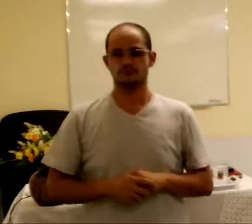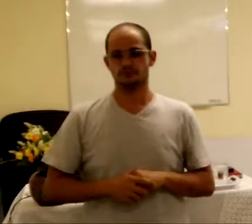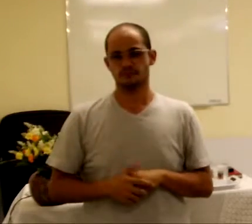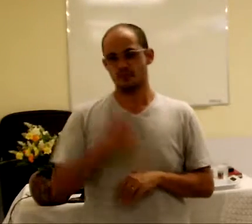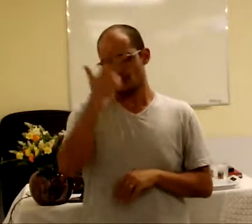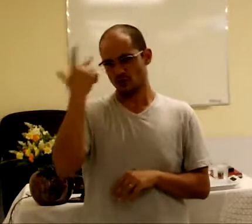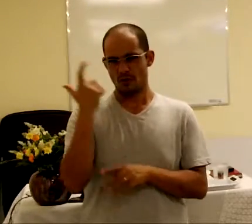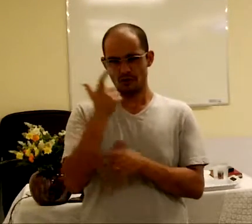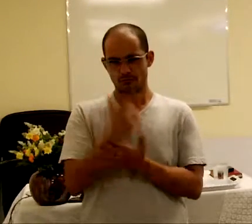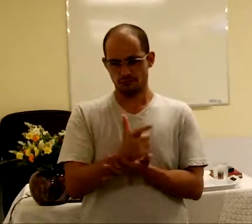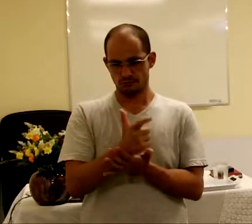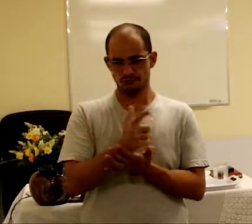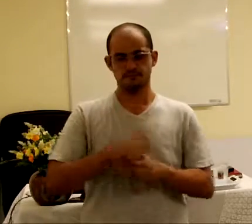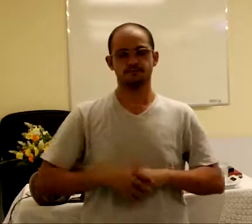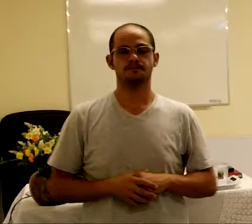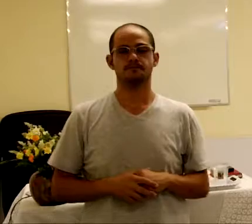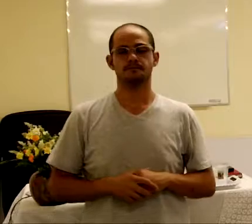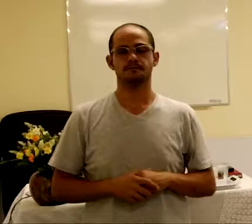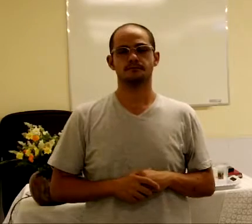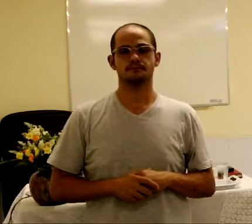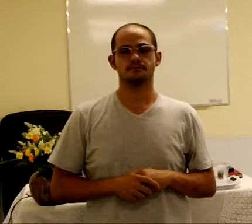exemplos que ele dá. Se alguém aqui